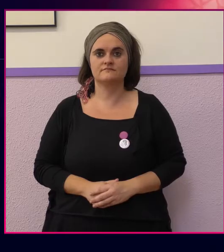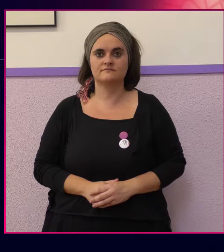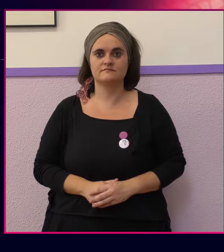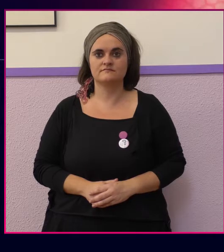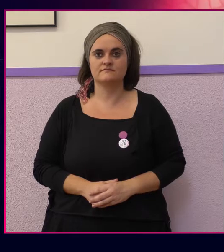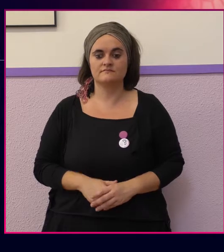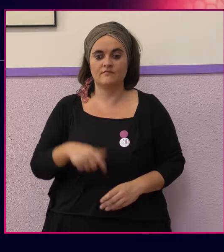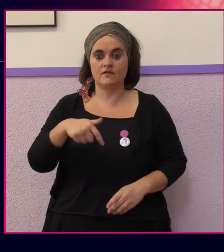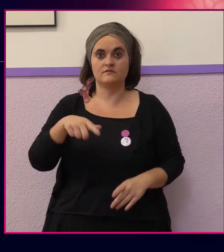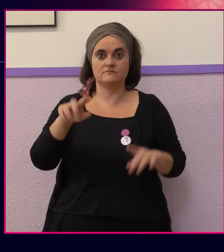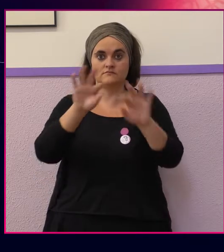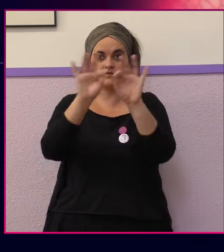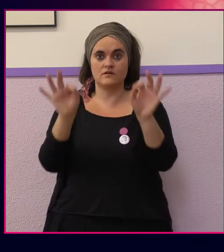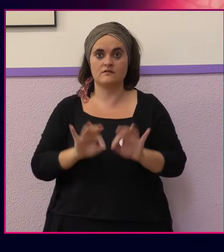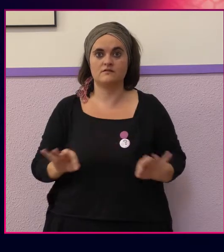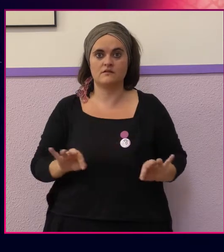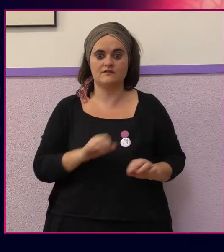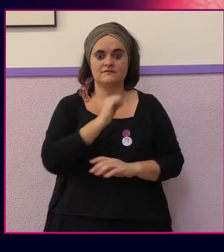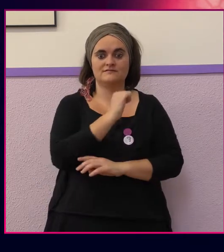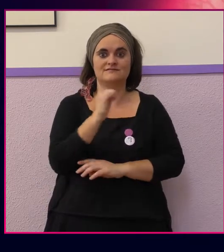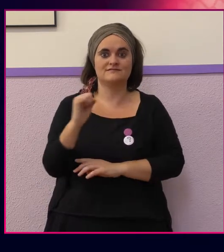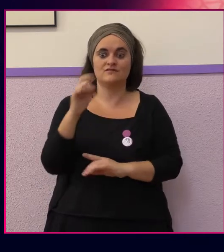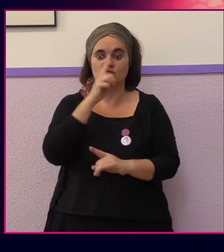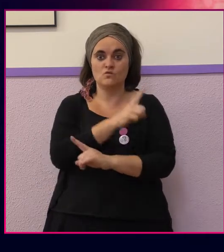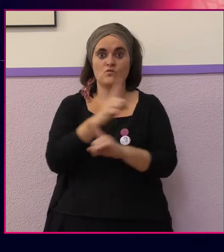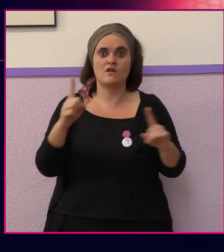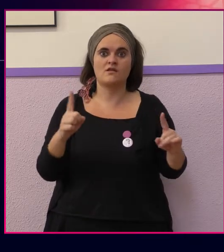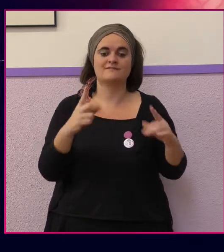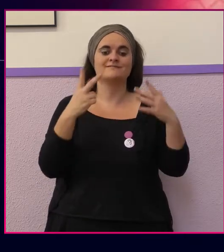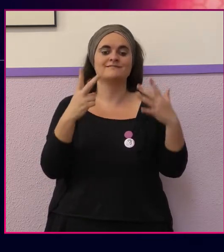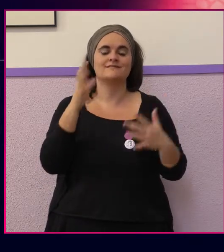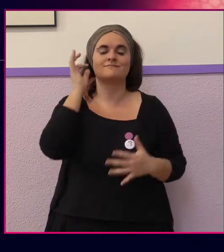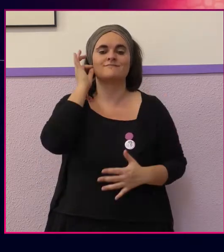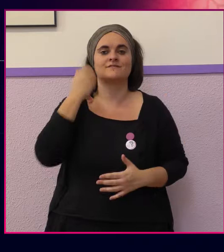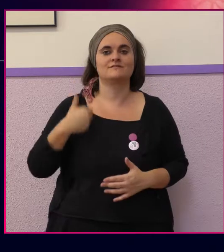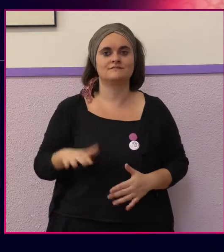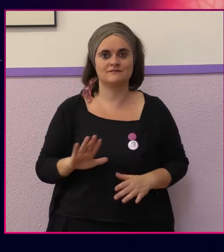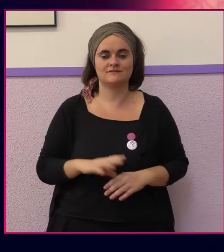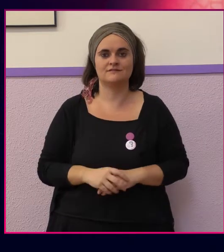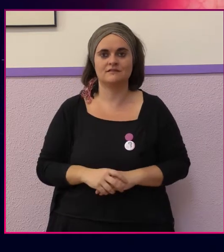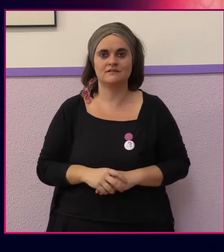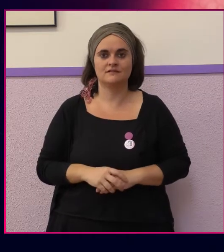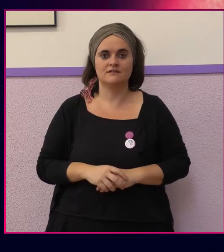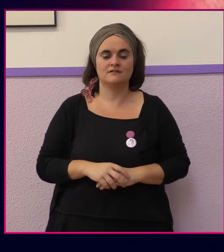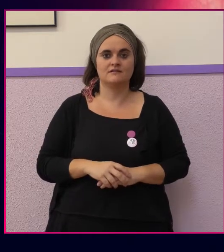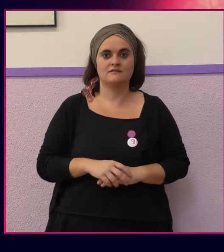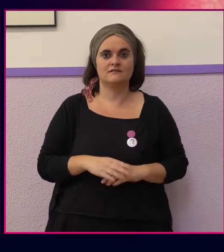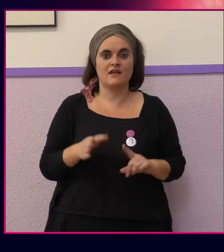Euskal Herrian, aurten, 7 emakume erail dituzte, eta eraso matxistak egunetik